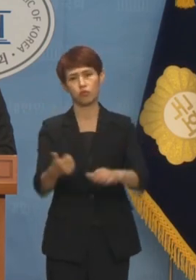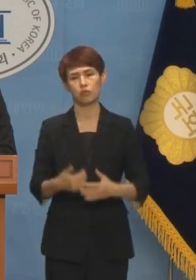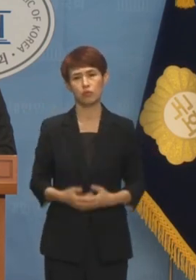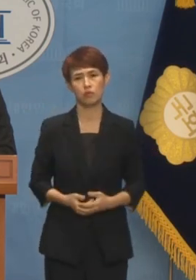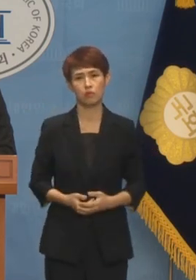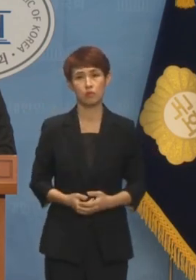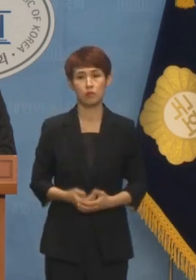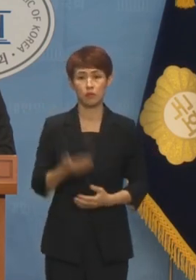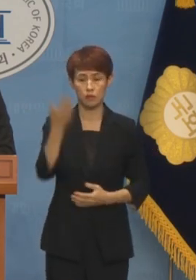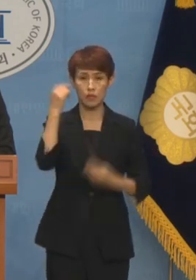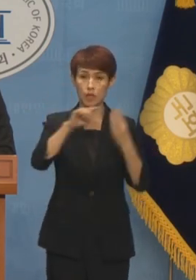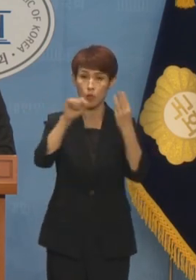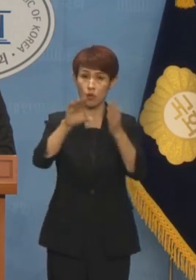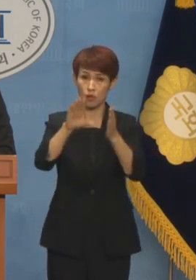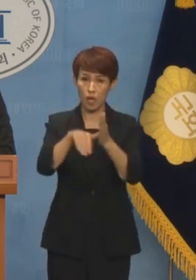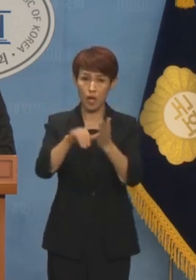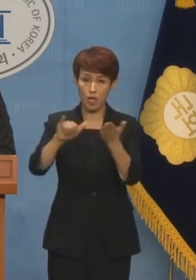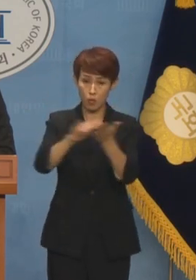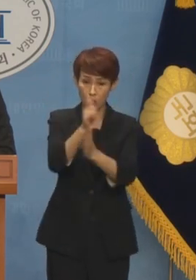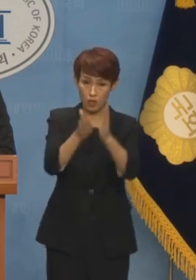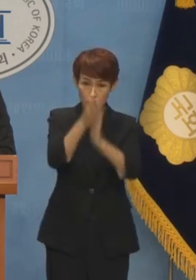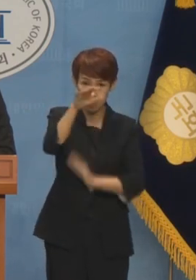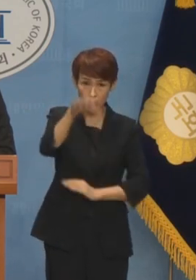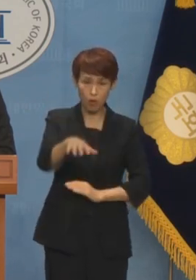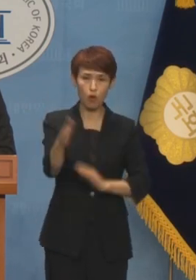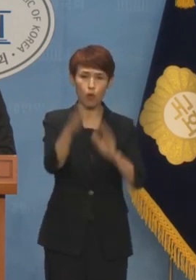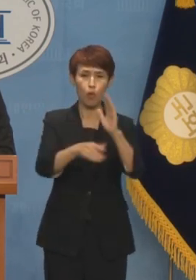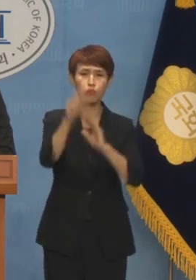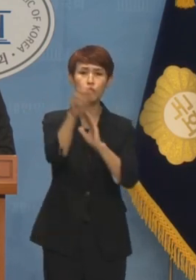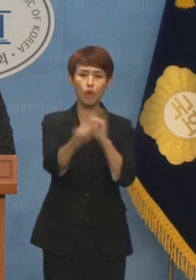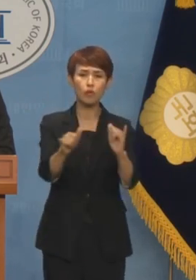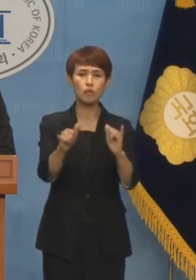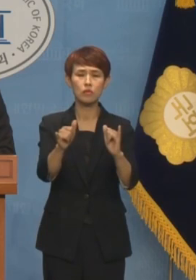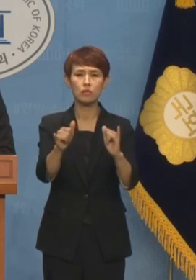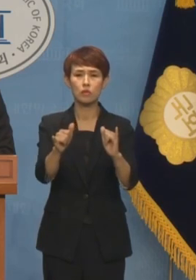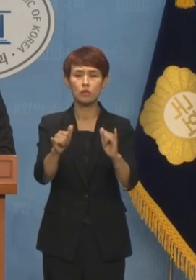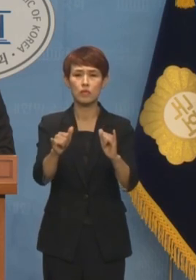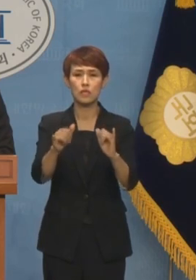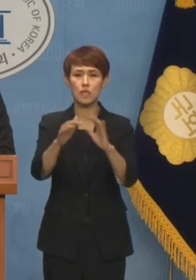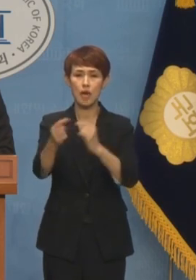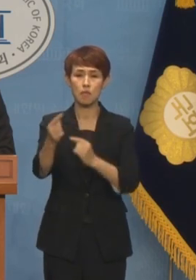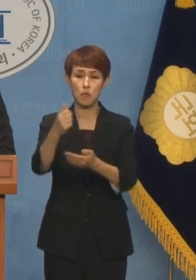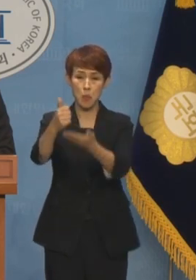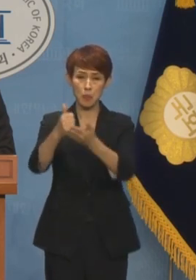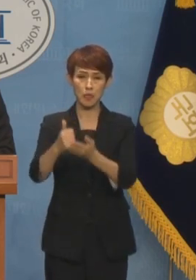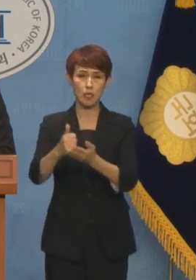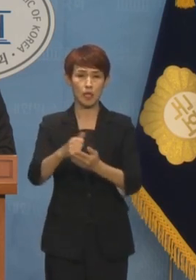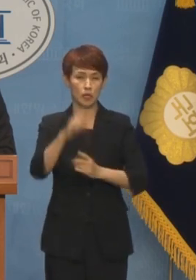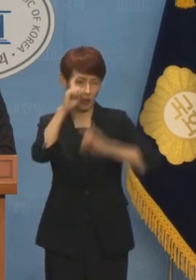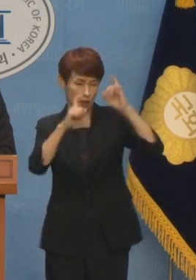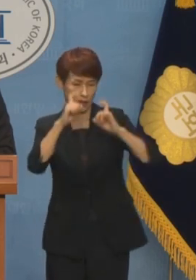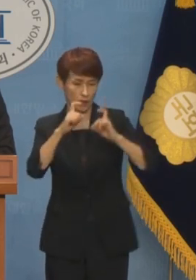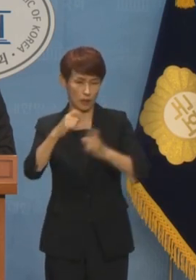지난 3월에도 김포시에서 9급 공무원이 민원에 시달리다 사망했습니다.